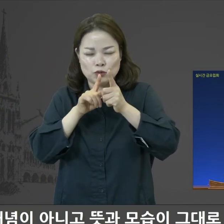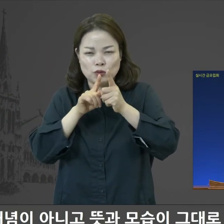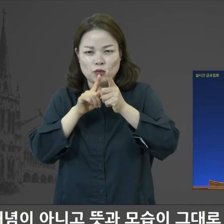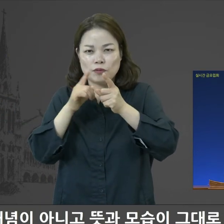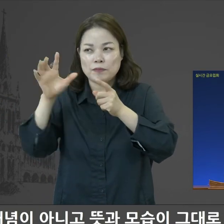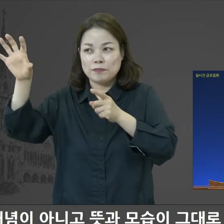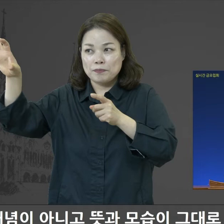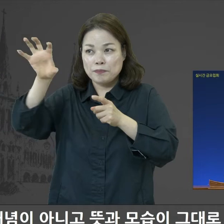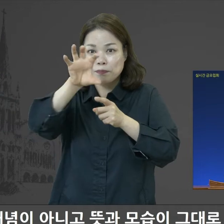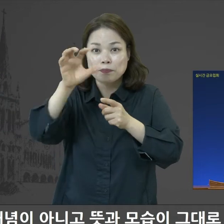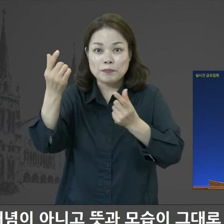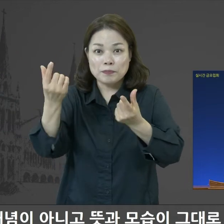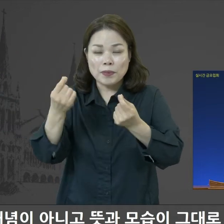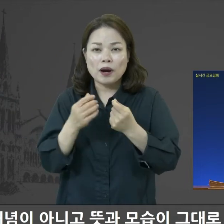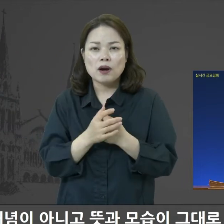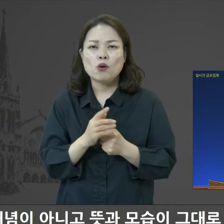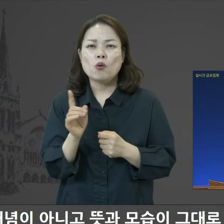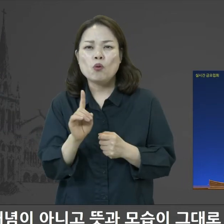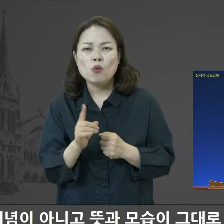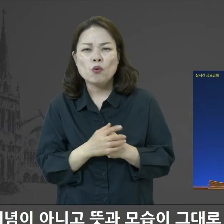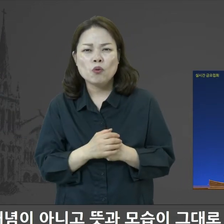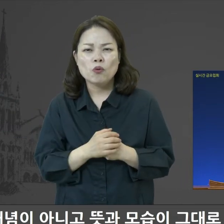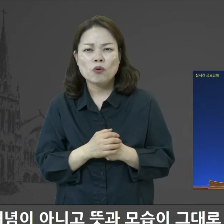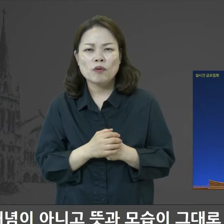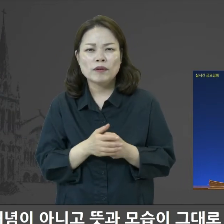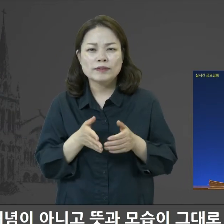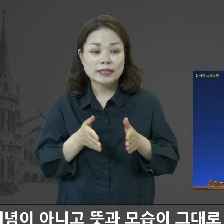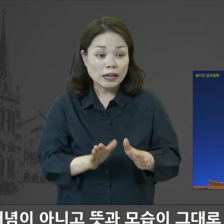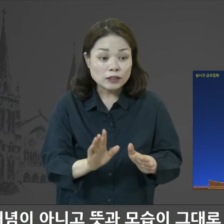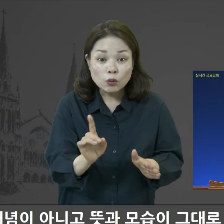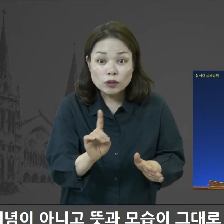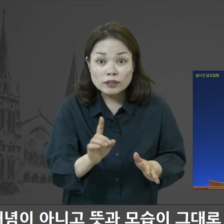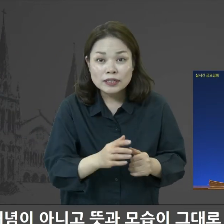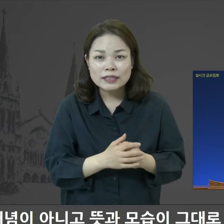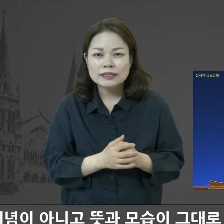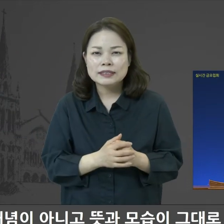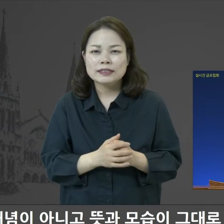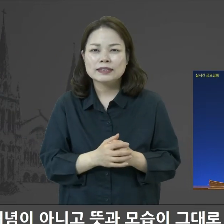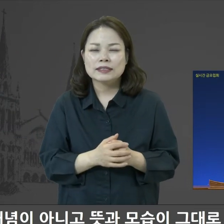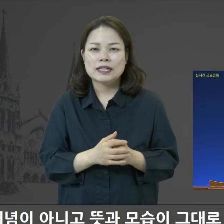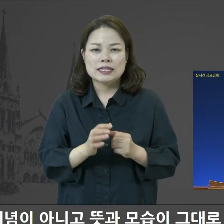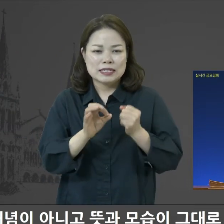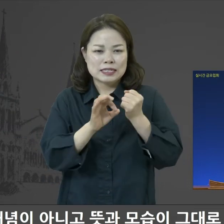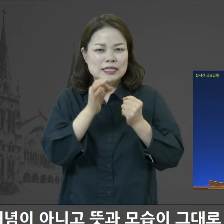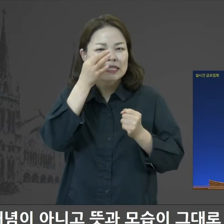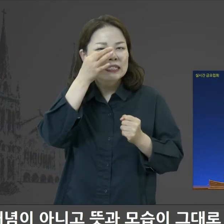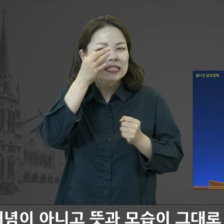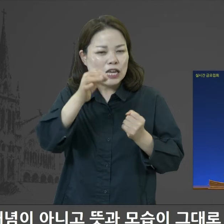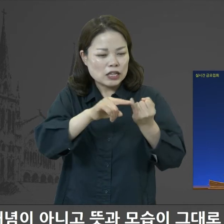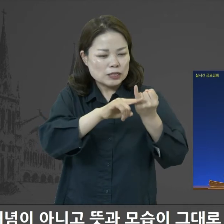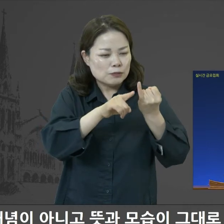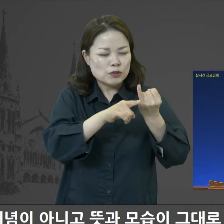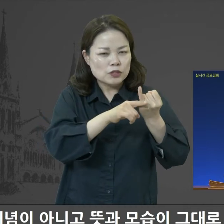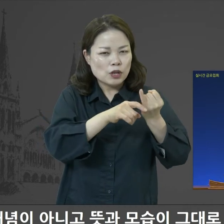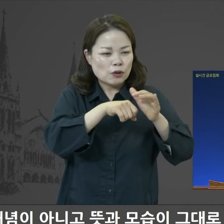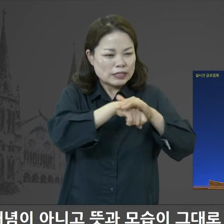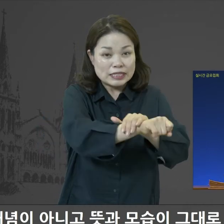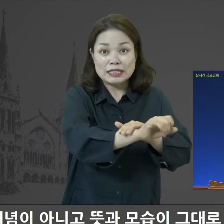겁니다. 그래서 어떻게 낳았냐? 내가 10개월 동안 낳았다, 이게